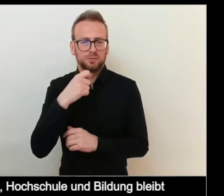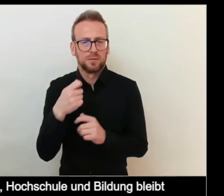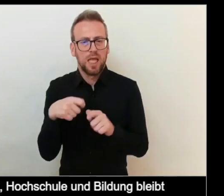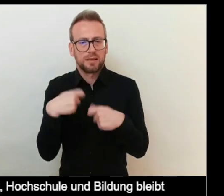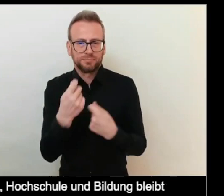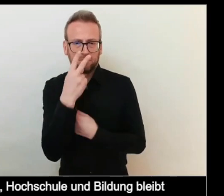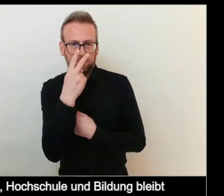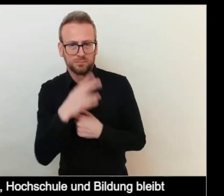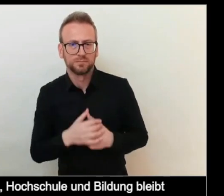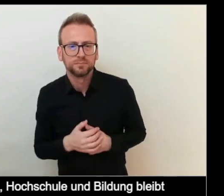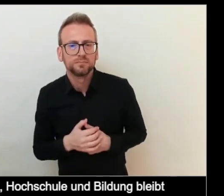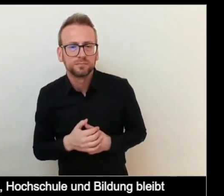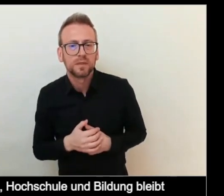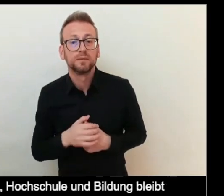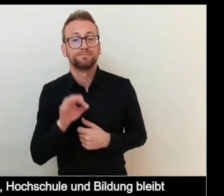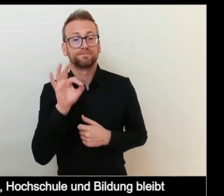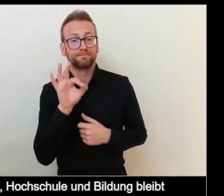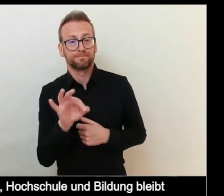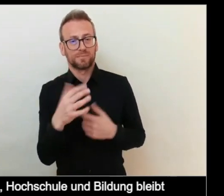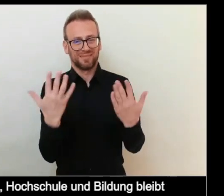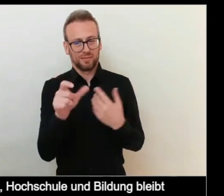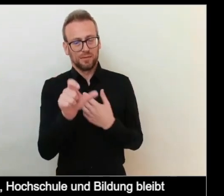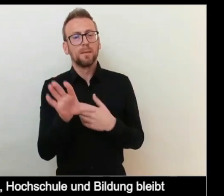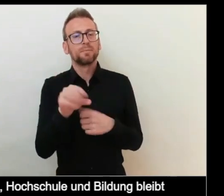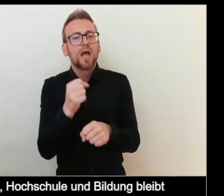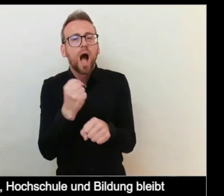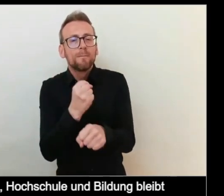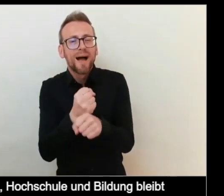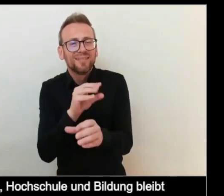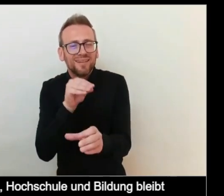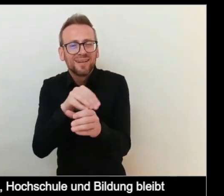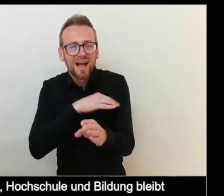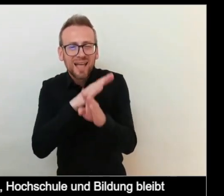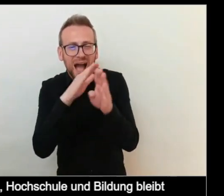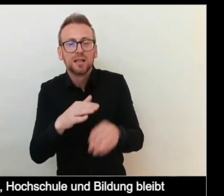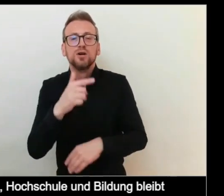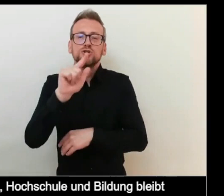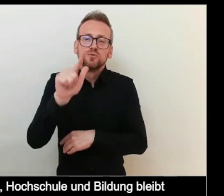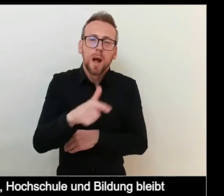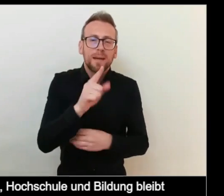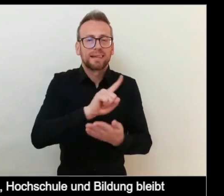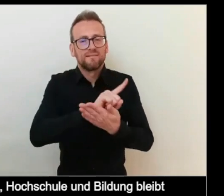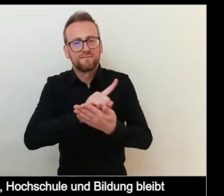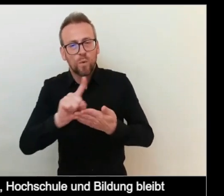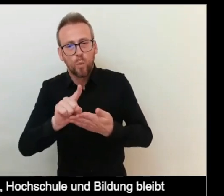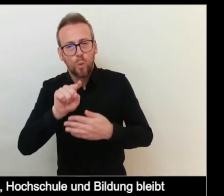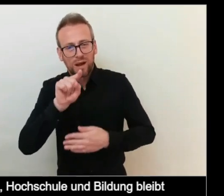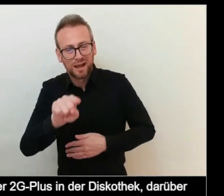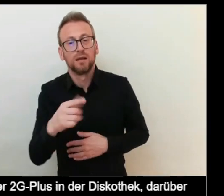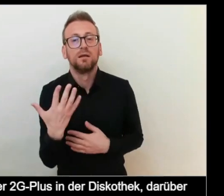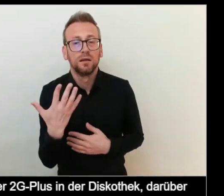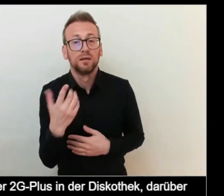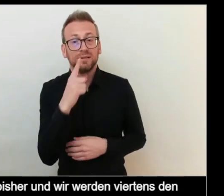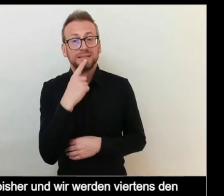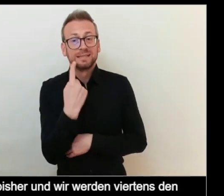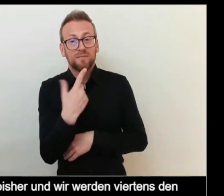sage immer dazu, alles bis zum 2.4., weil nur so lange ist die Übergangsregelung möglich. Vielleicht noch abschließend, was fällt dann alles weg